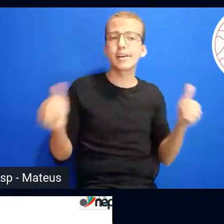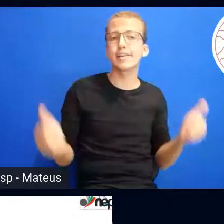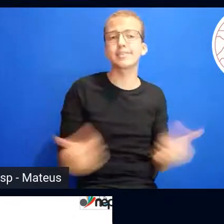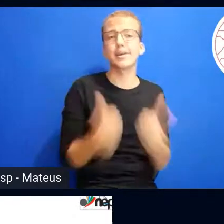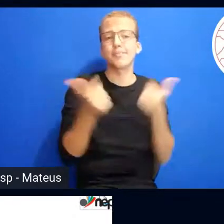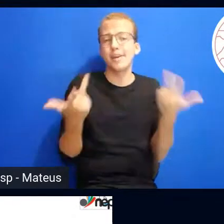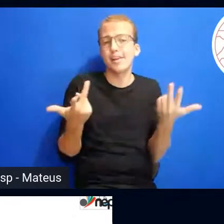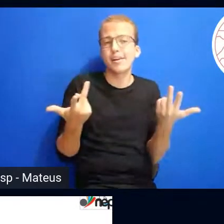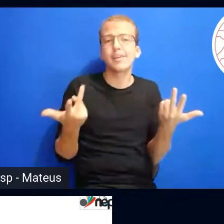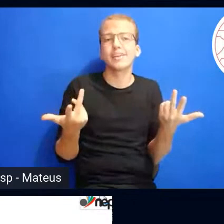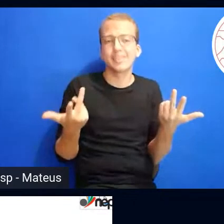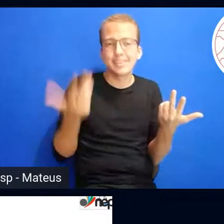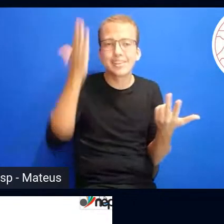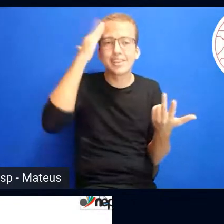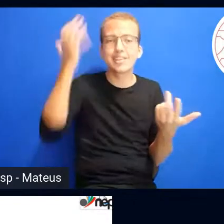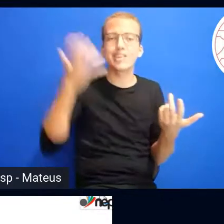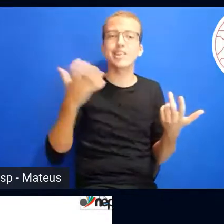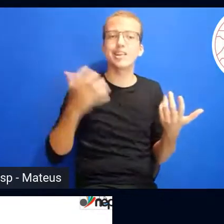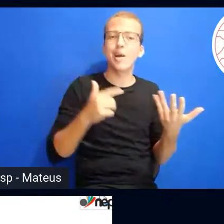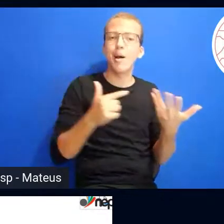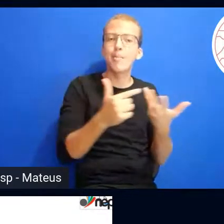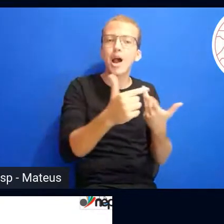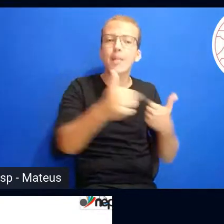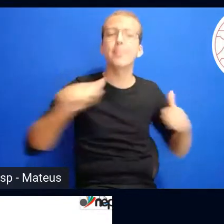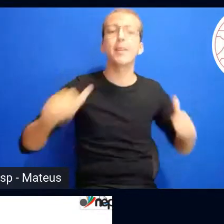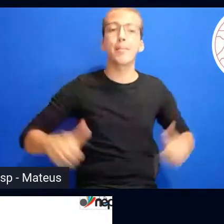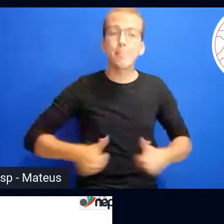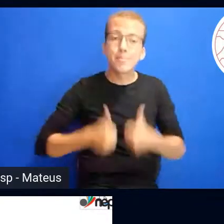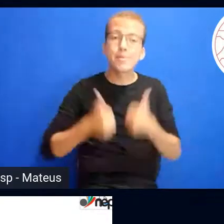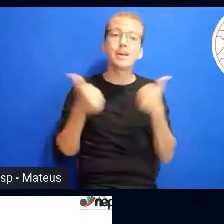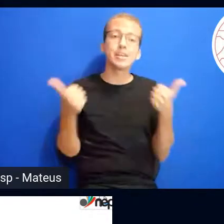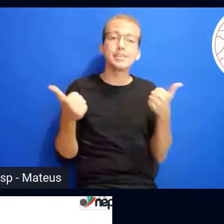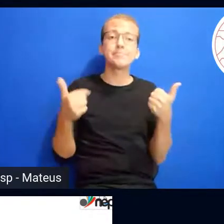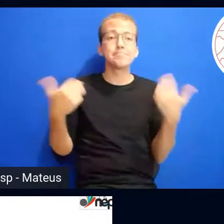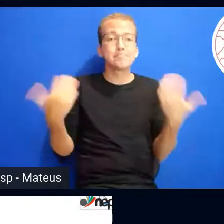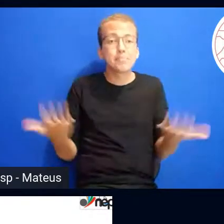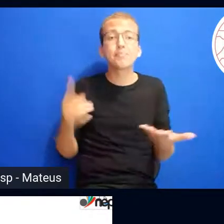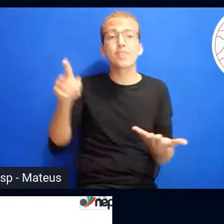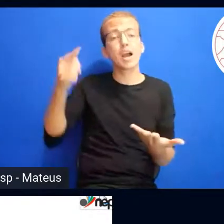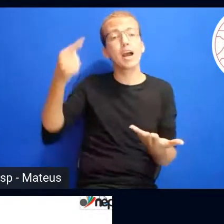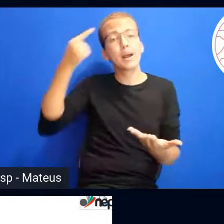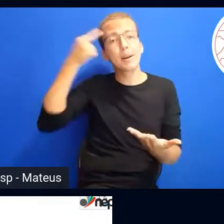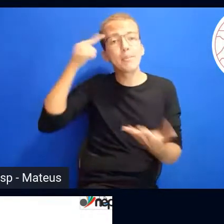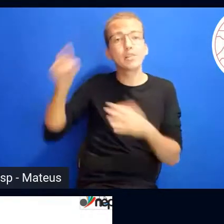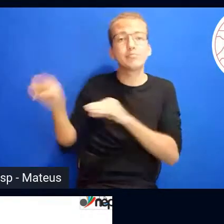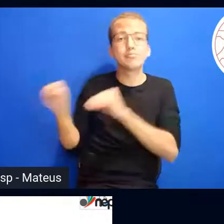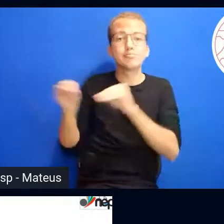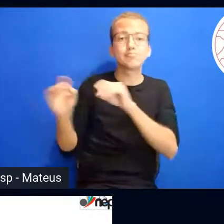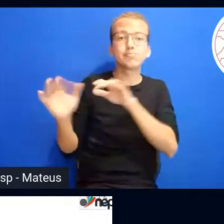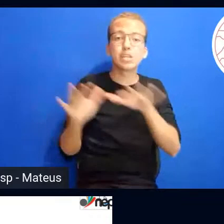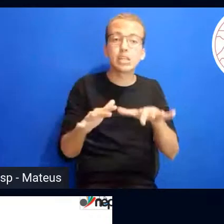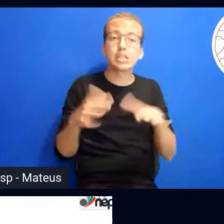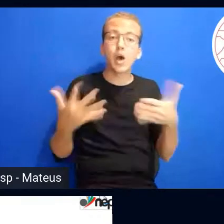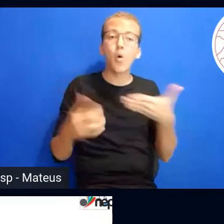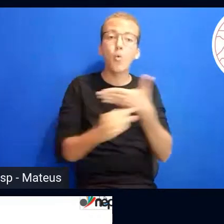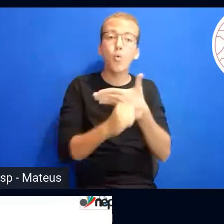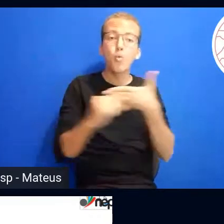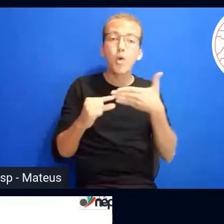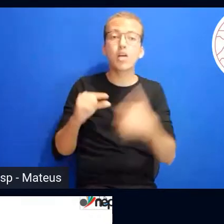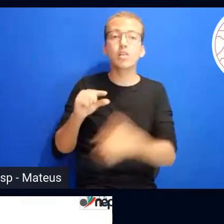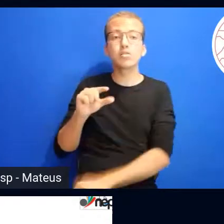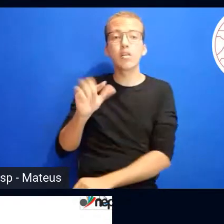mobilidade eh em torno dessa globalização. Eh, Ferrão é um dos pesquisadores que defendem essa